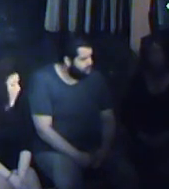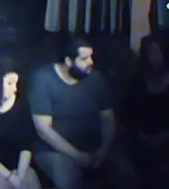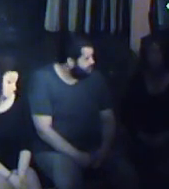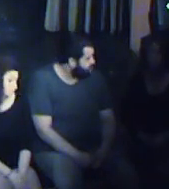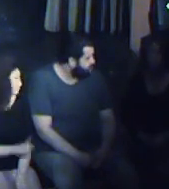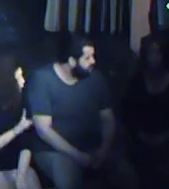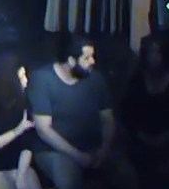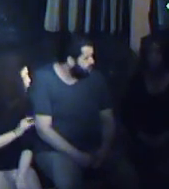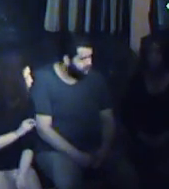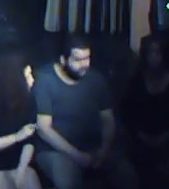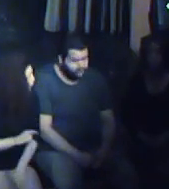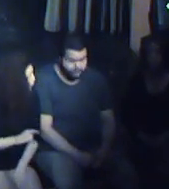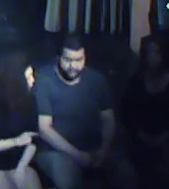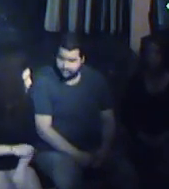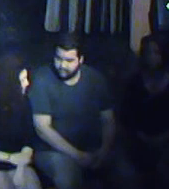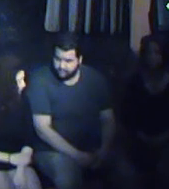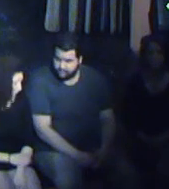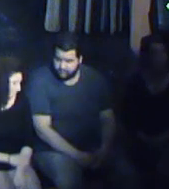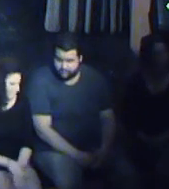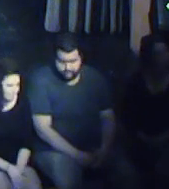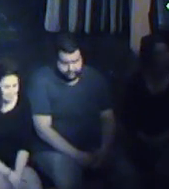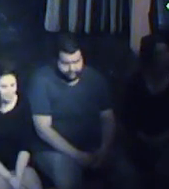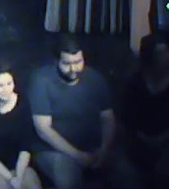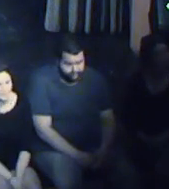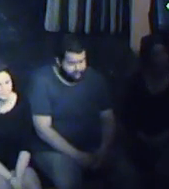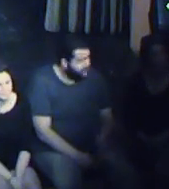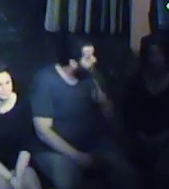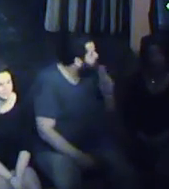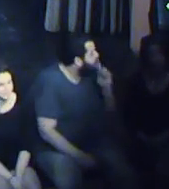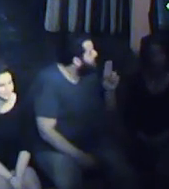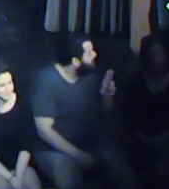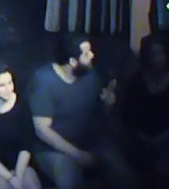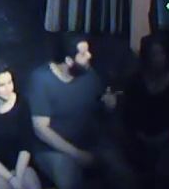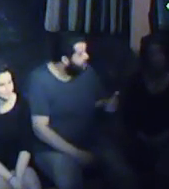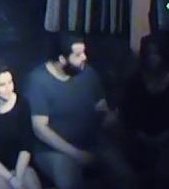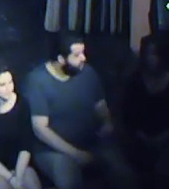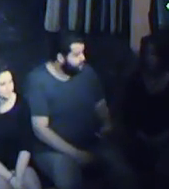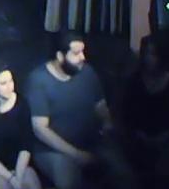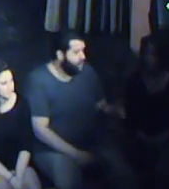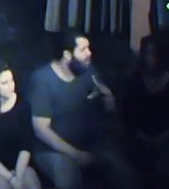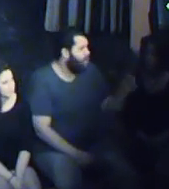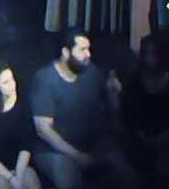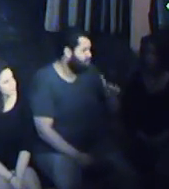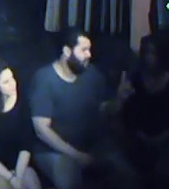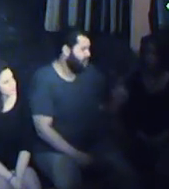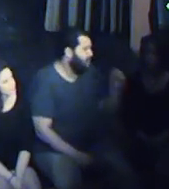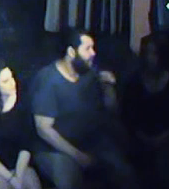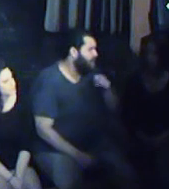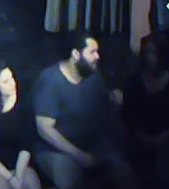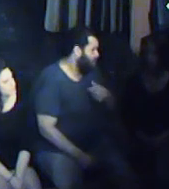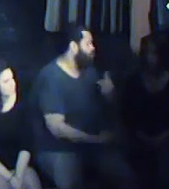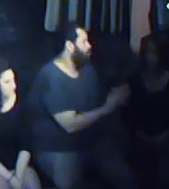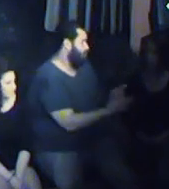Lolo. Lolo. Mamá, no te vayas y cántalo, te lo pide tu